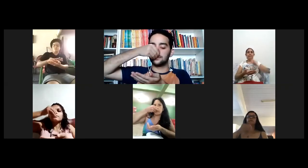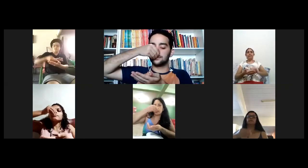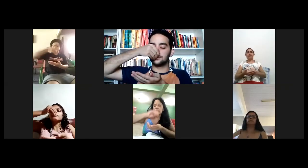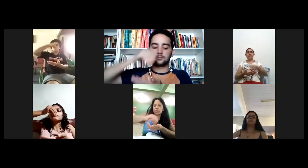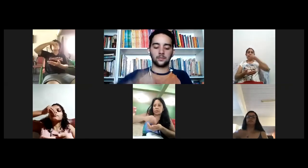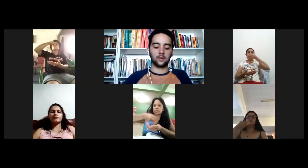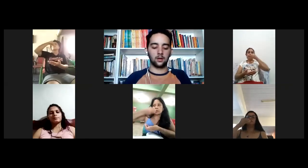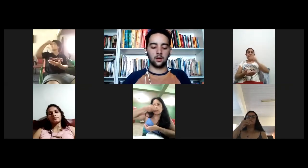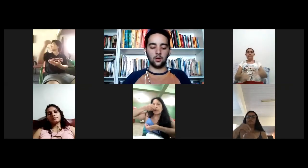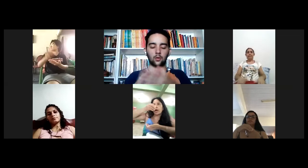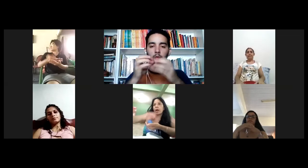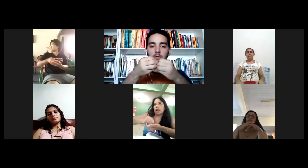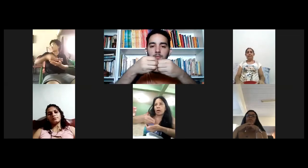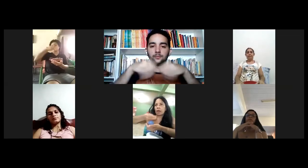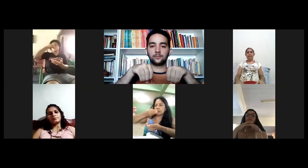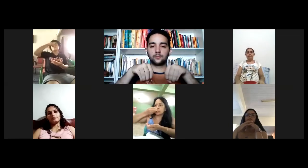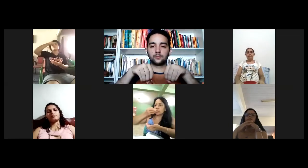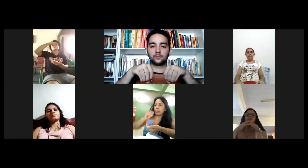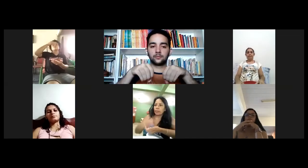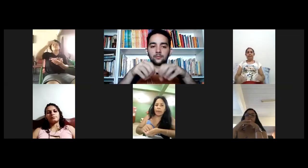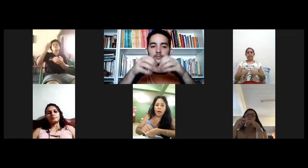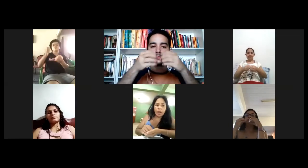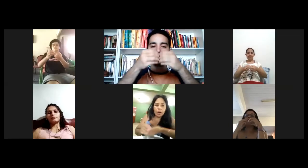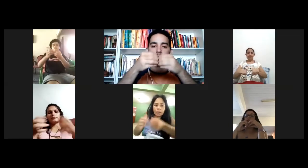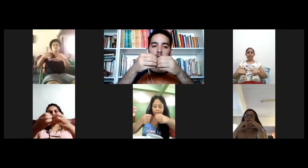Sopa. Ovo.